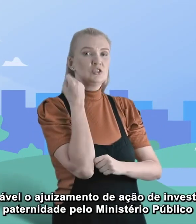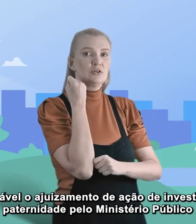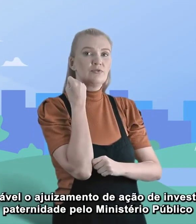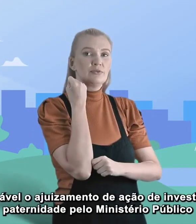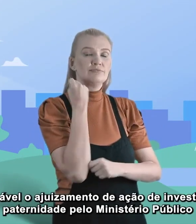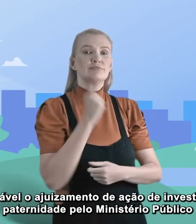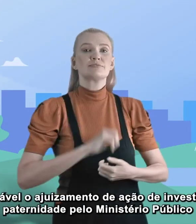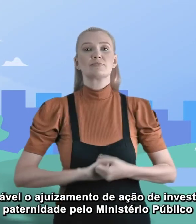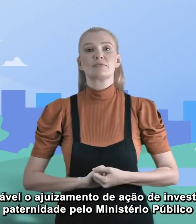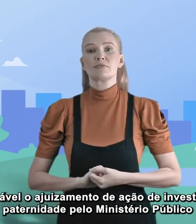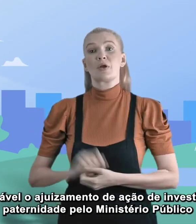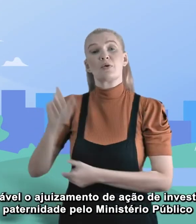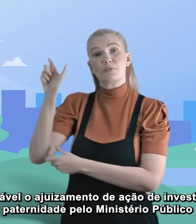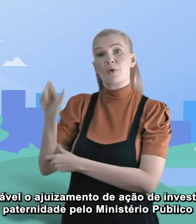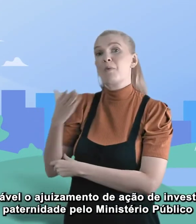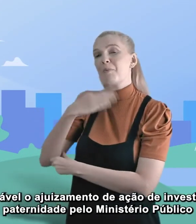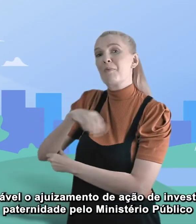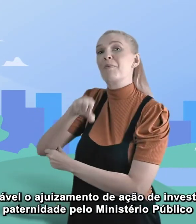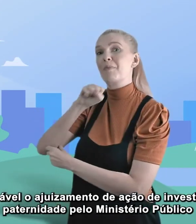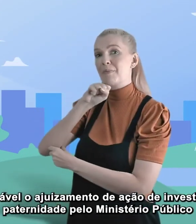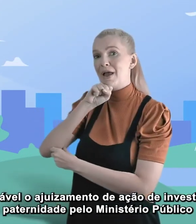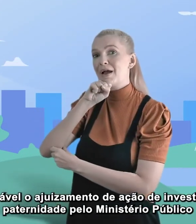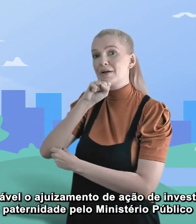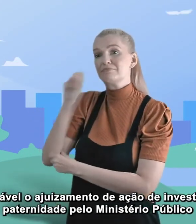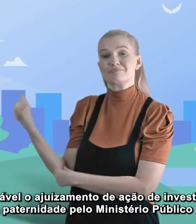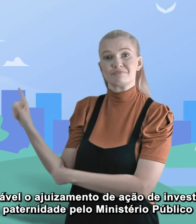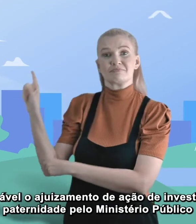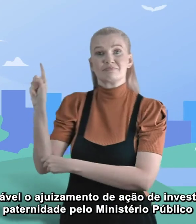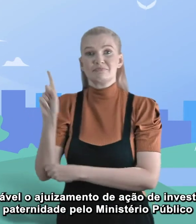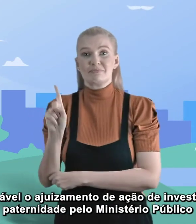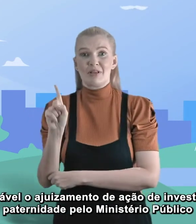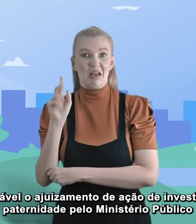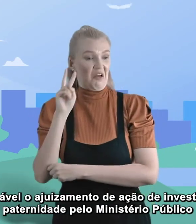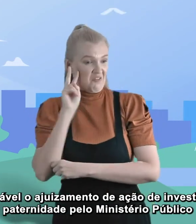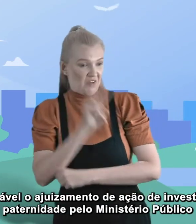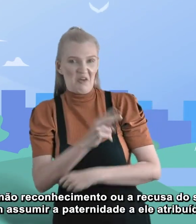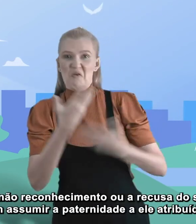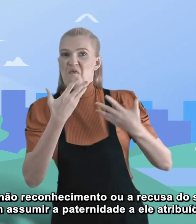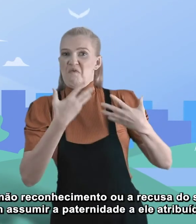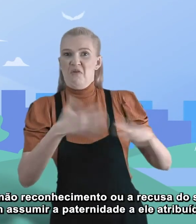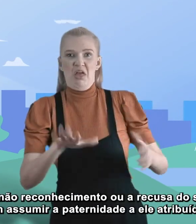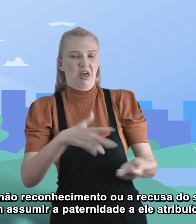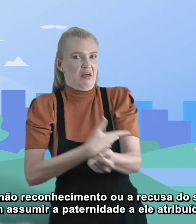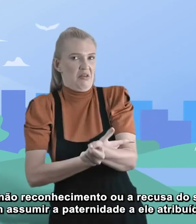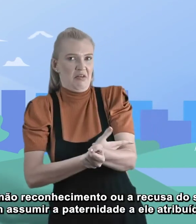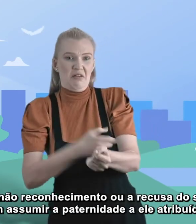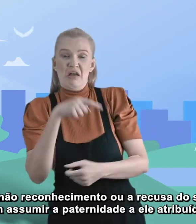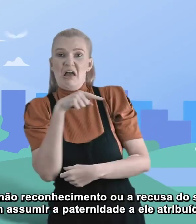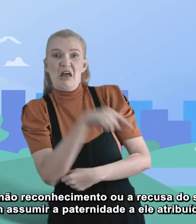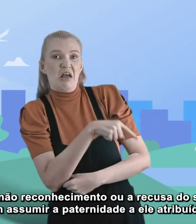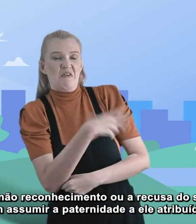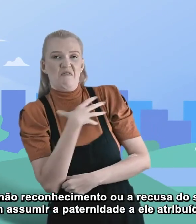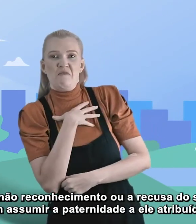dispensável o ajuizamento de ação de investigação de paternidade pelo Ministério Público, se, após o não reconhecimento